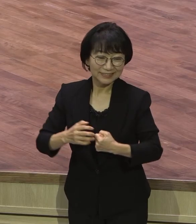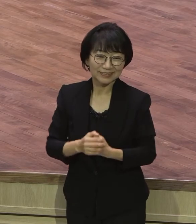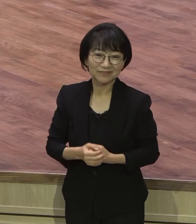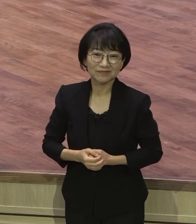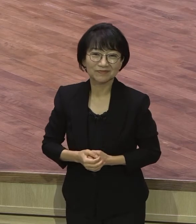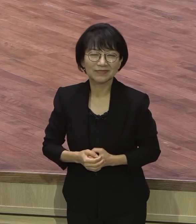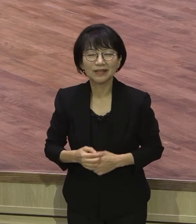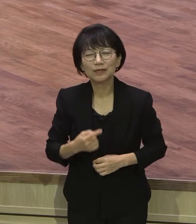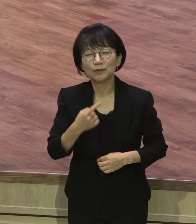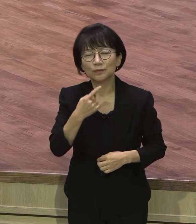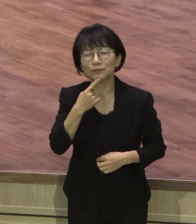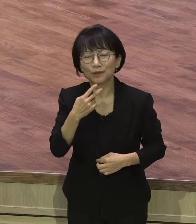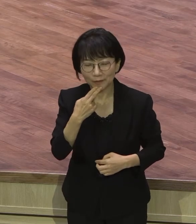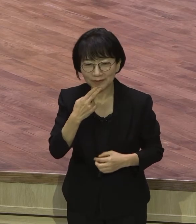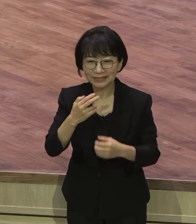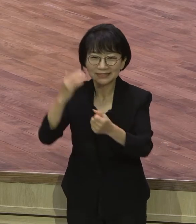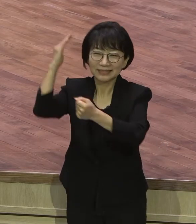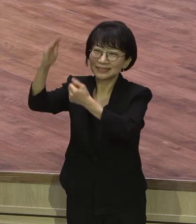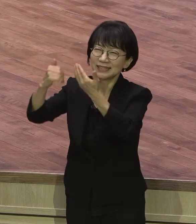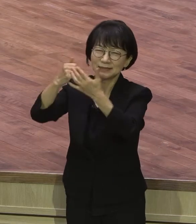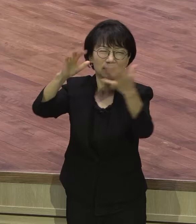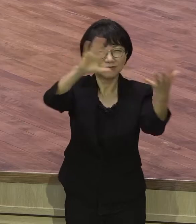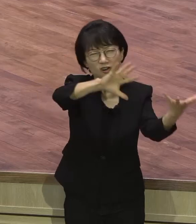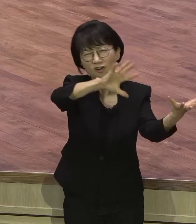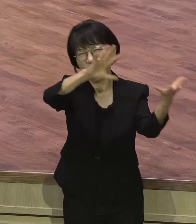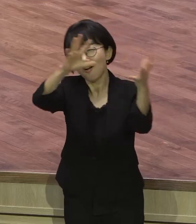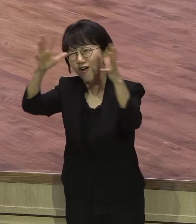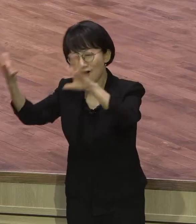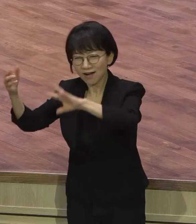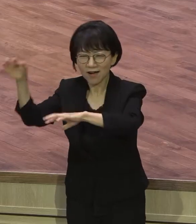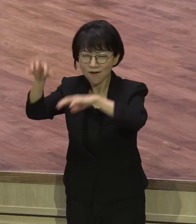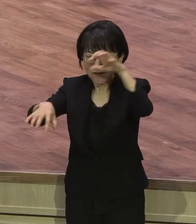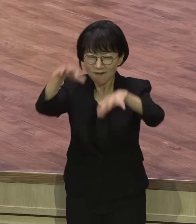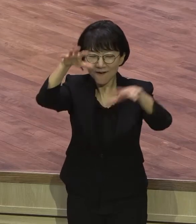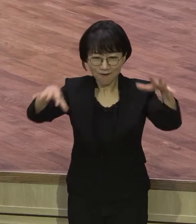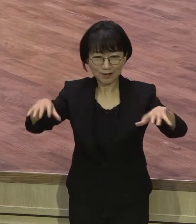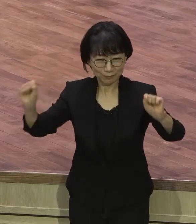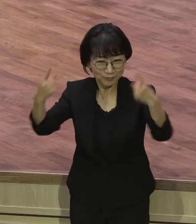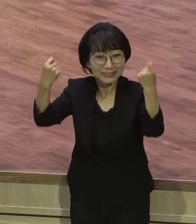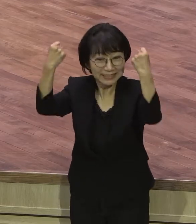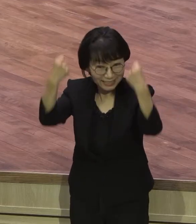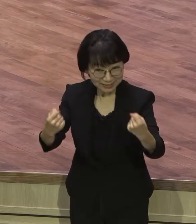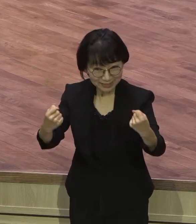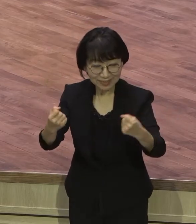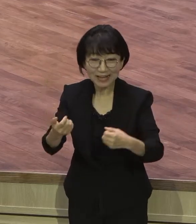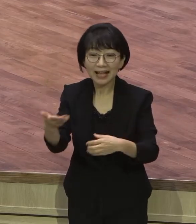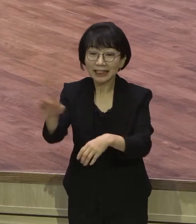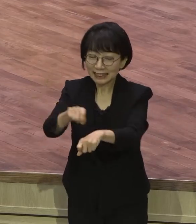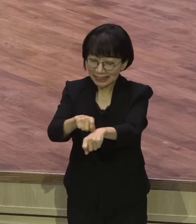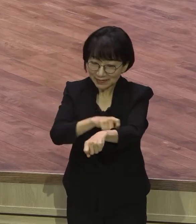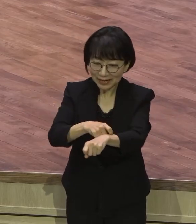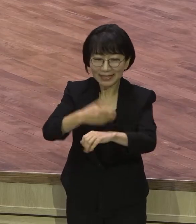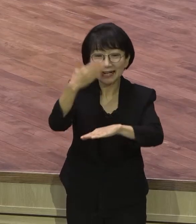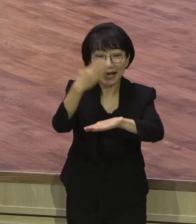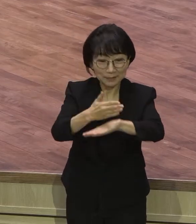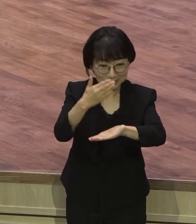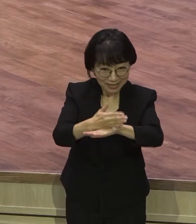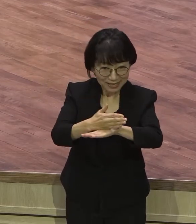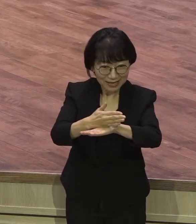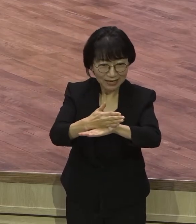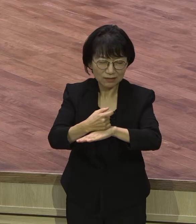그랬어요. 뭐 물론 하나님은 무소부재하시니까 뭐 안 계시는 곳이 없지요. 그런데 감사를 그만큼